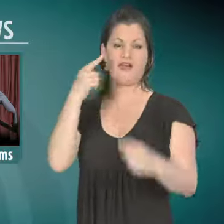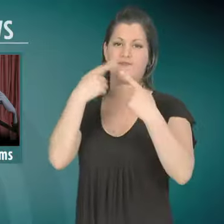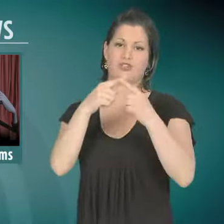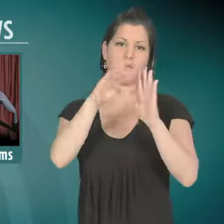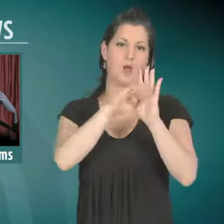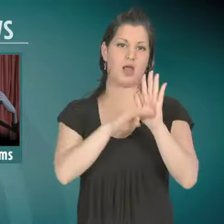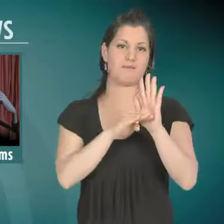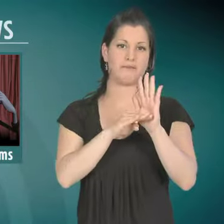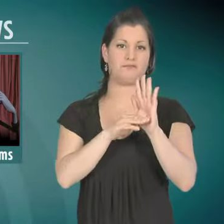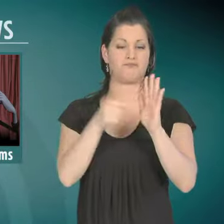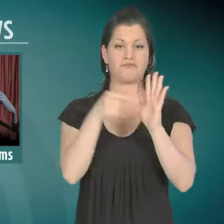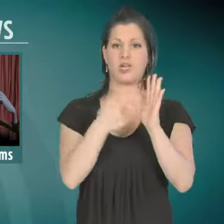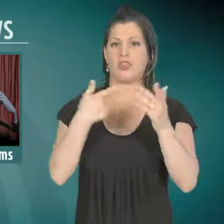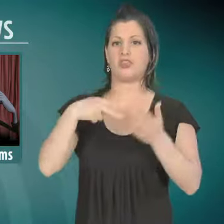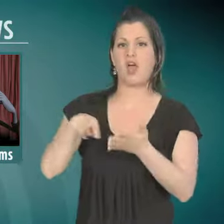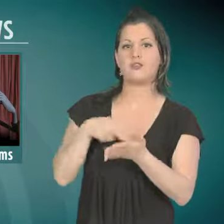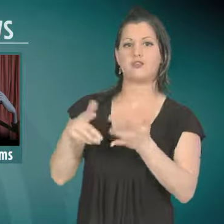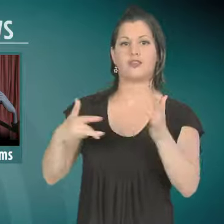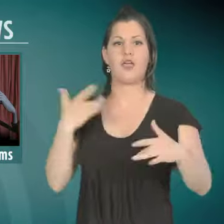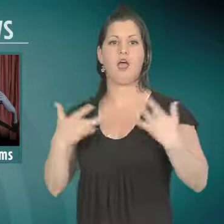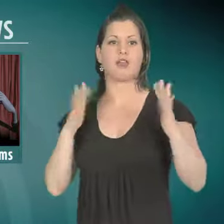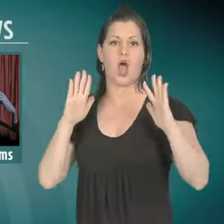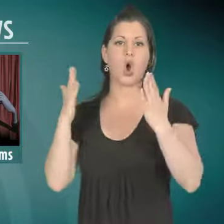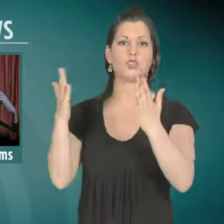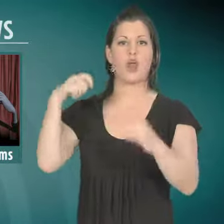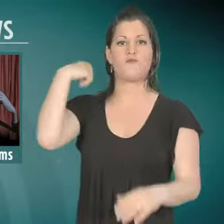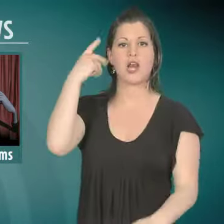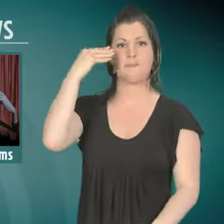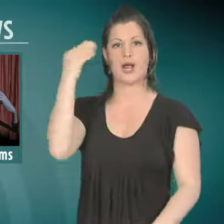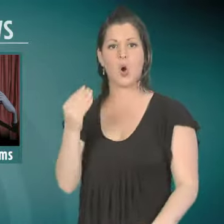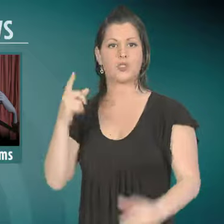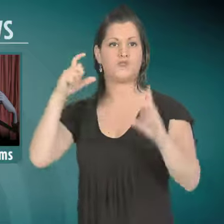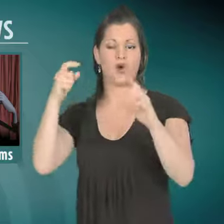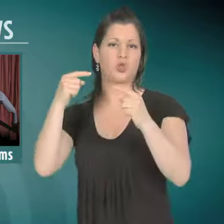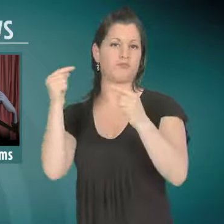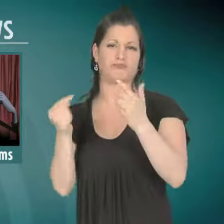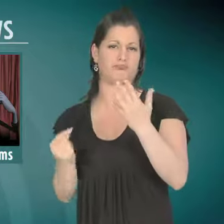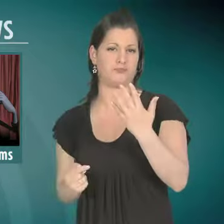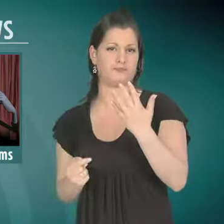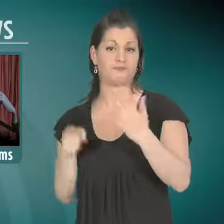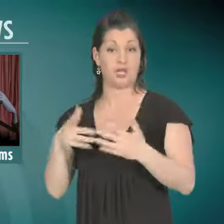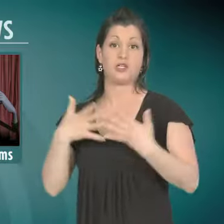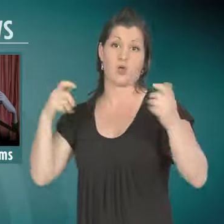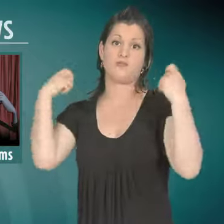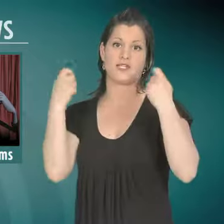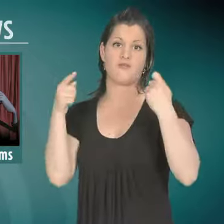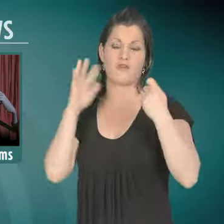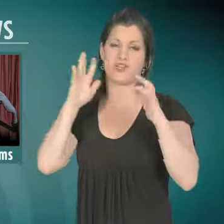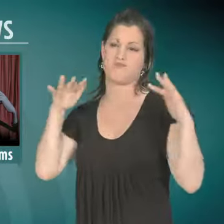3 Tage und es wird Verschiedenes angeboten wie Tanz, Theater, Ausstellungen, Filme, Kunst, Fotos und vieles